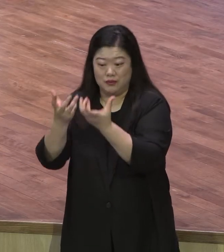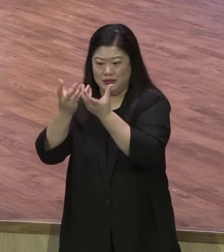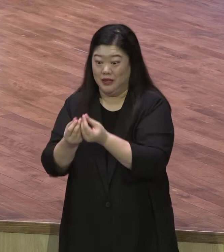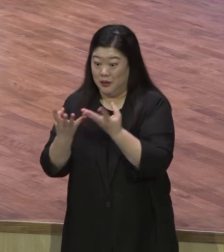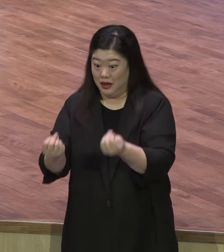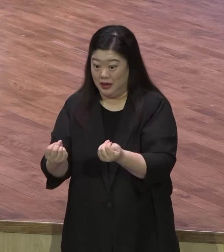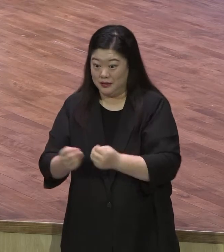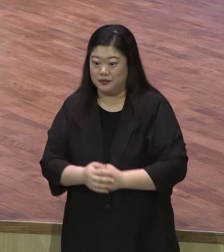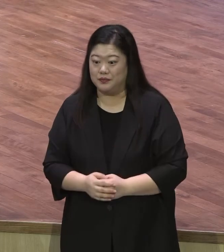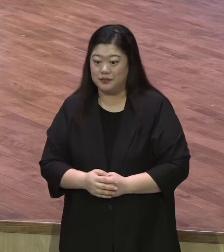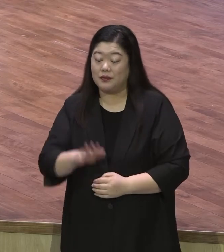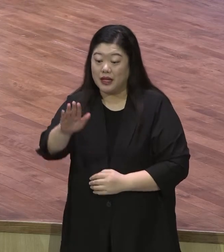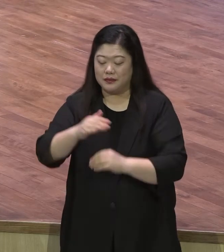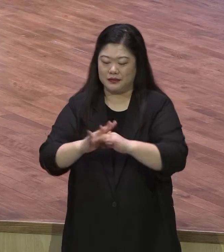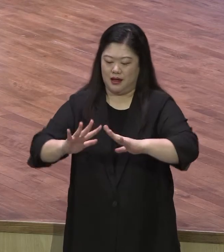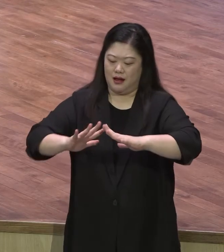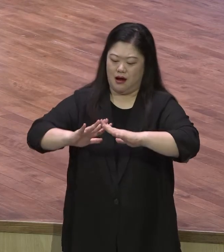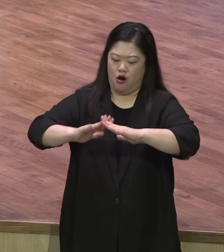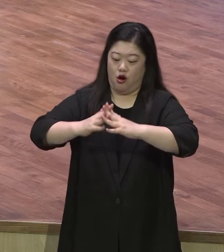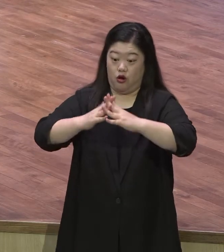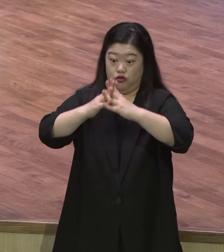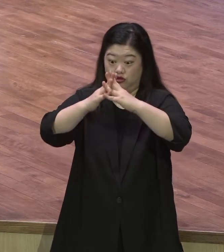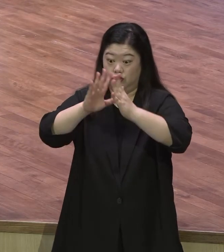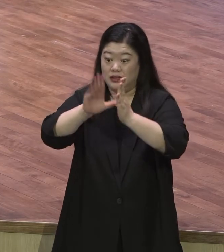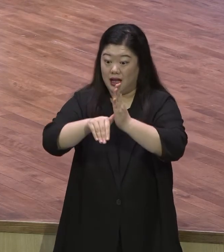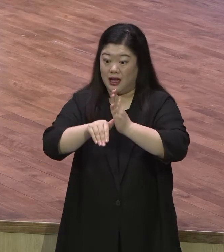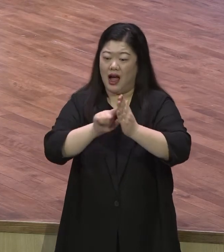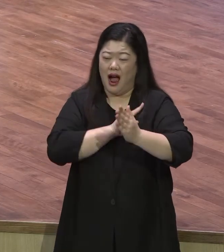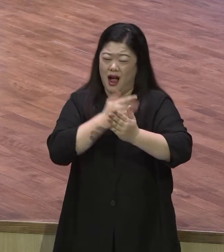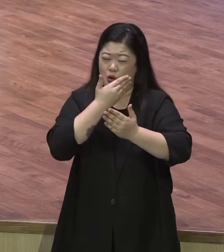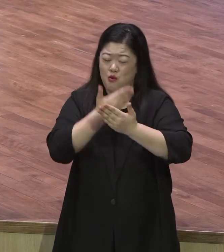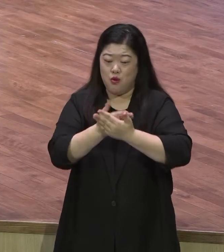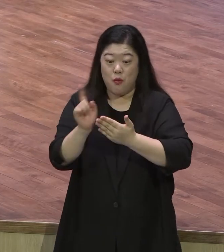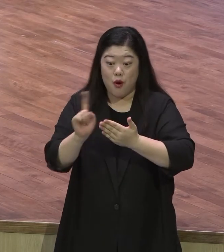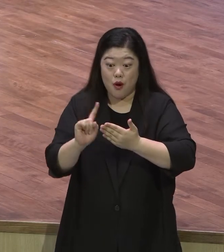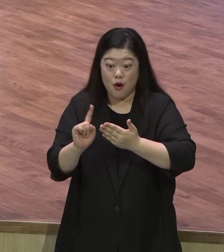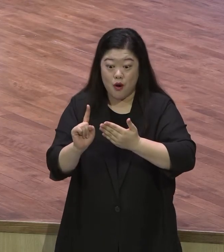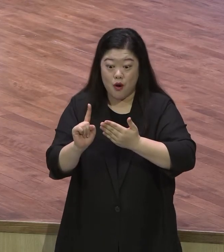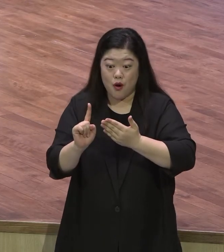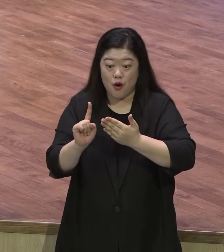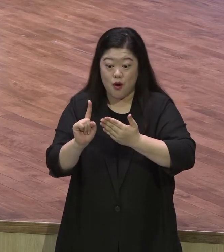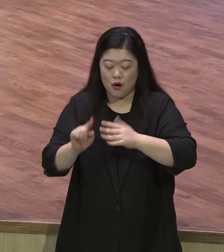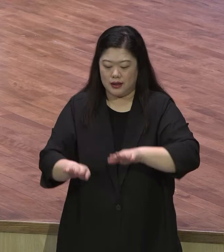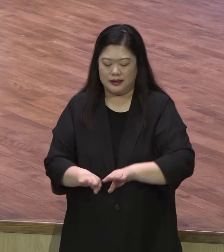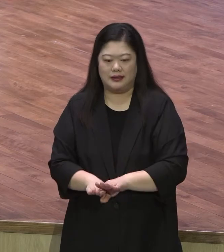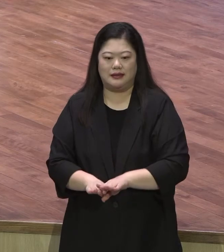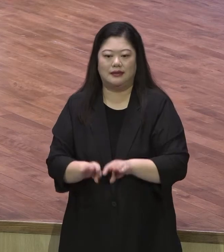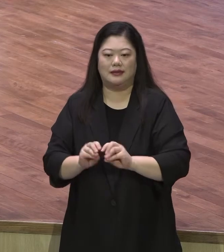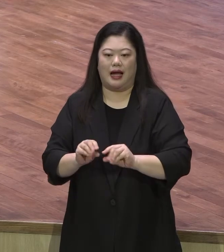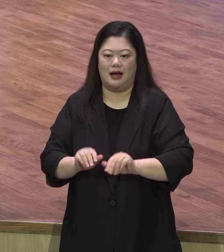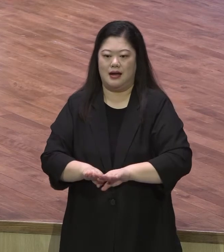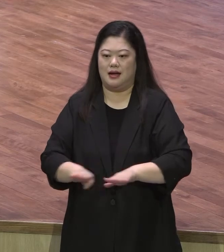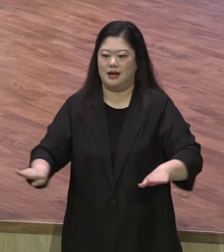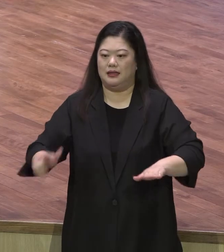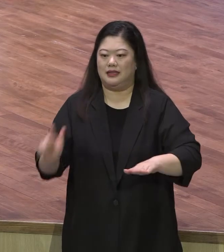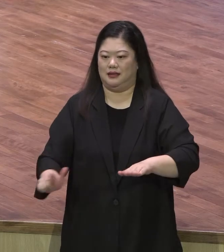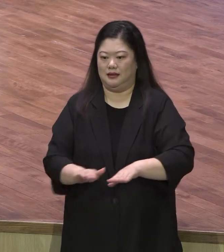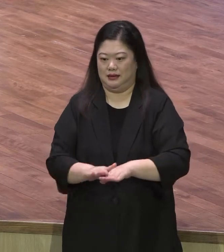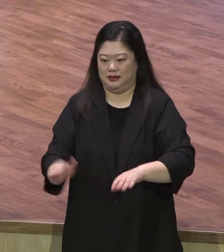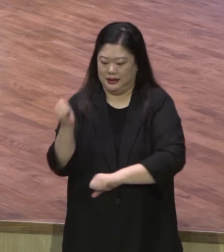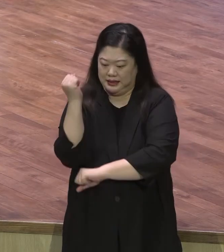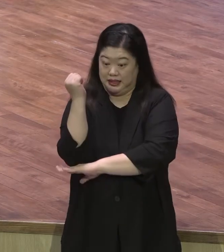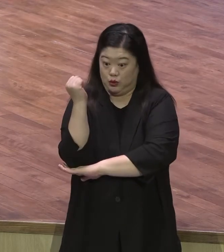이런 건축에 있어서 가장 중요한 것이 뭐냐. 기초에요. 기초. 기초. 건축에는 기초잖아요. 기초가